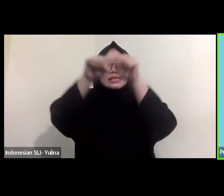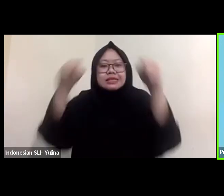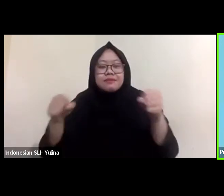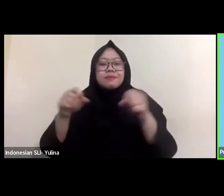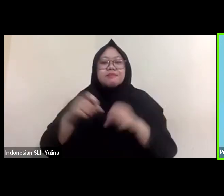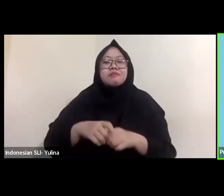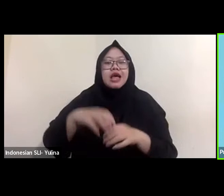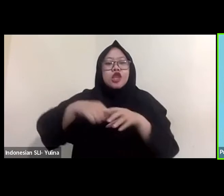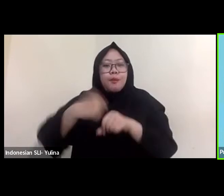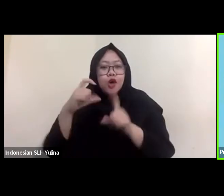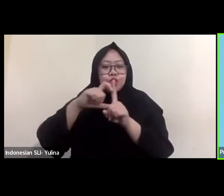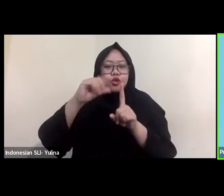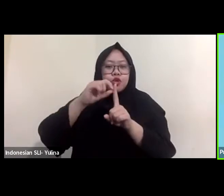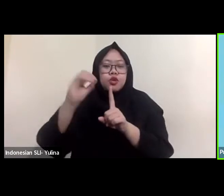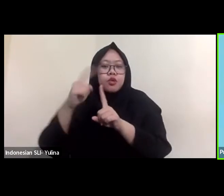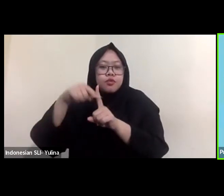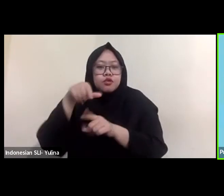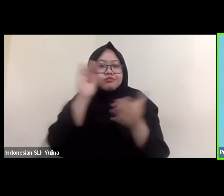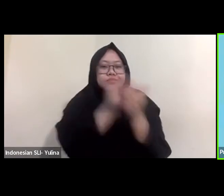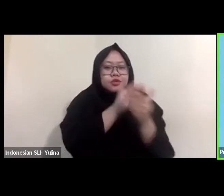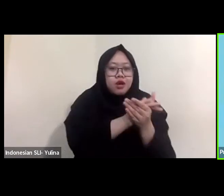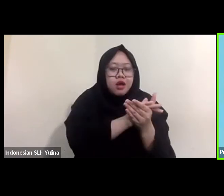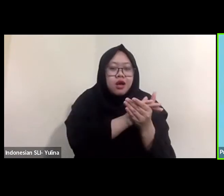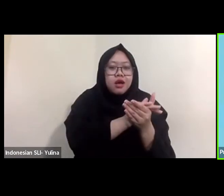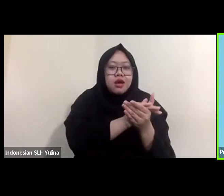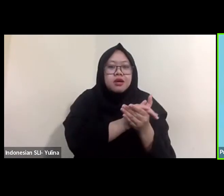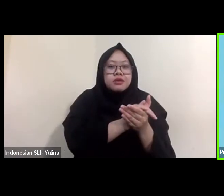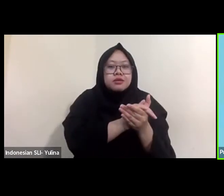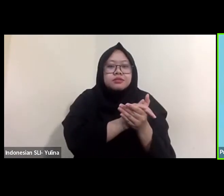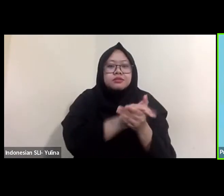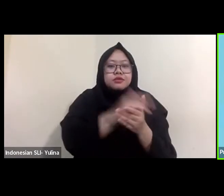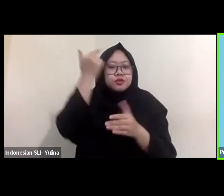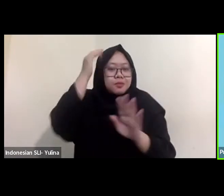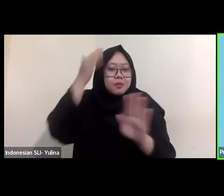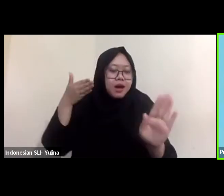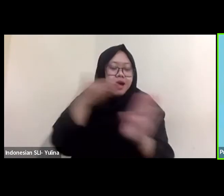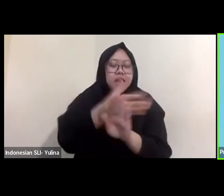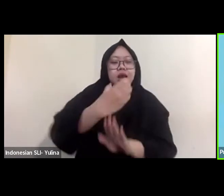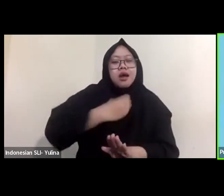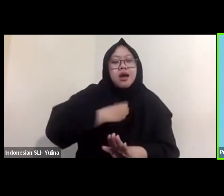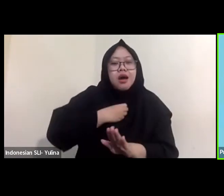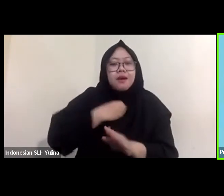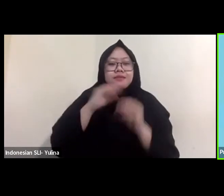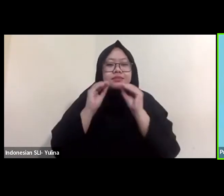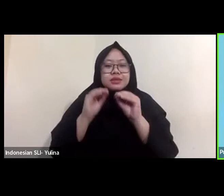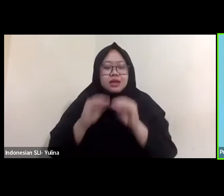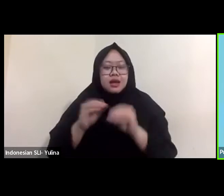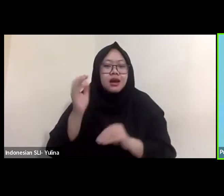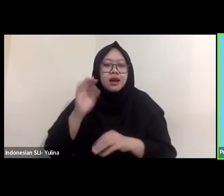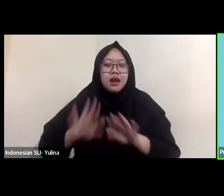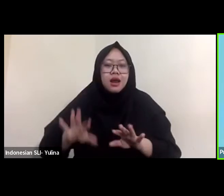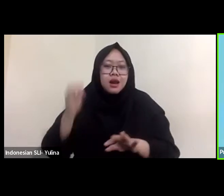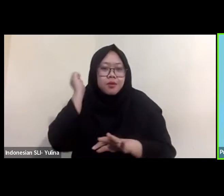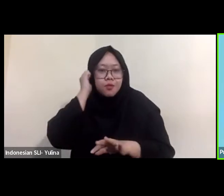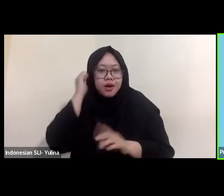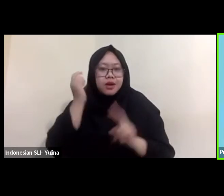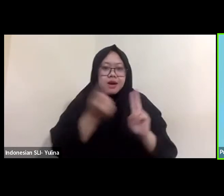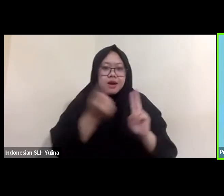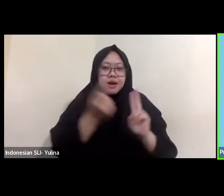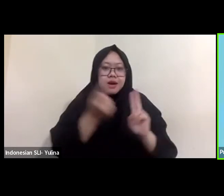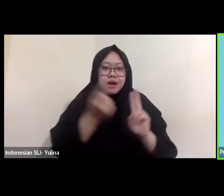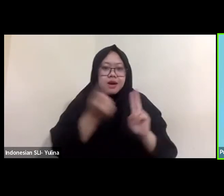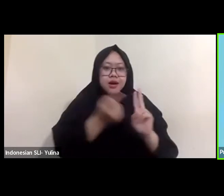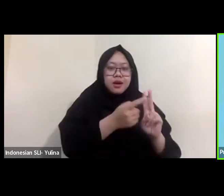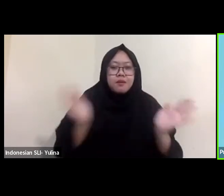terjadi di sekolah melegitimasi pelanggaran hak atas pendidikan bagi anak perempuan. Yang kedua, membangun kemitraan dengan sektor pendidikan